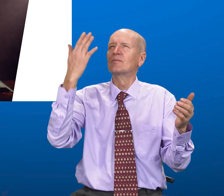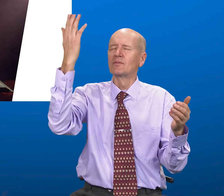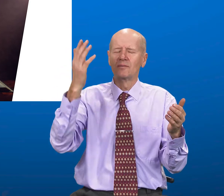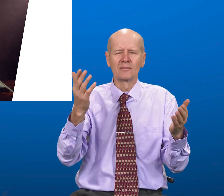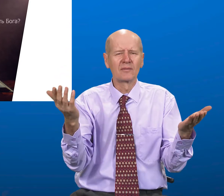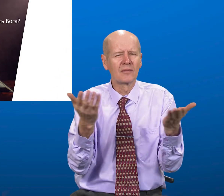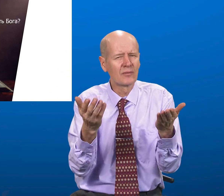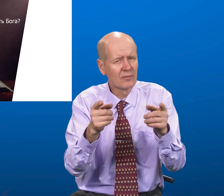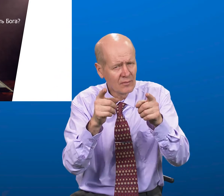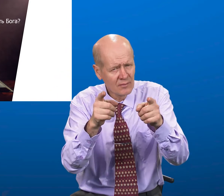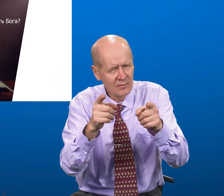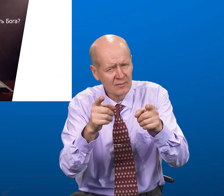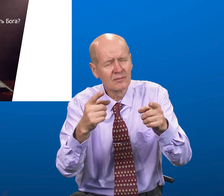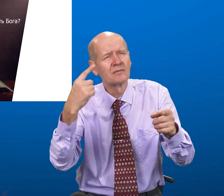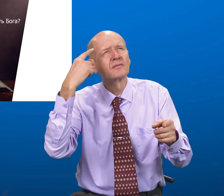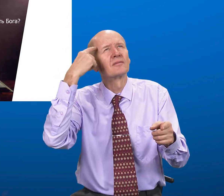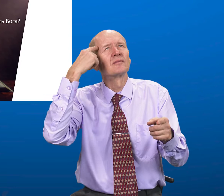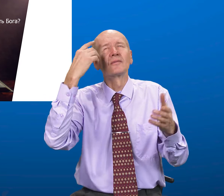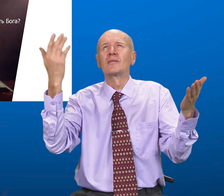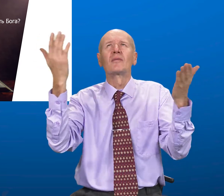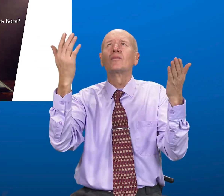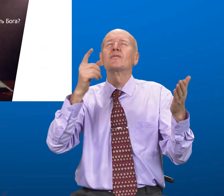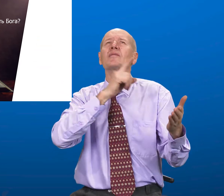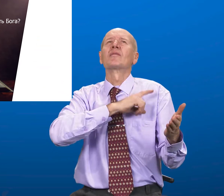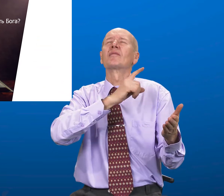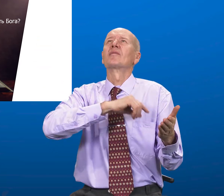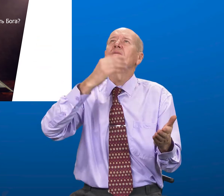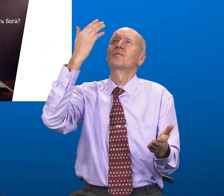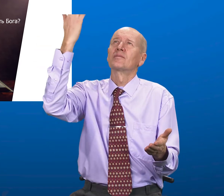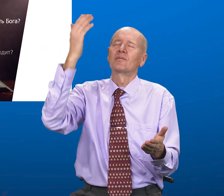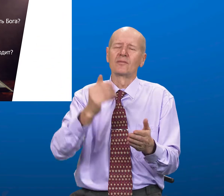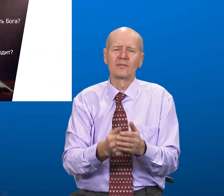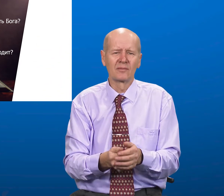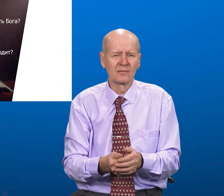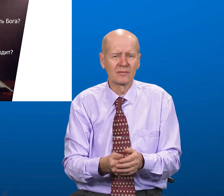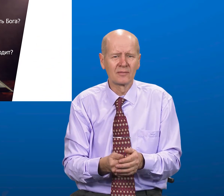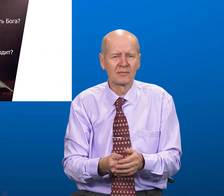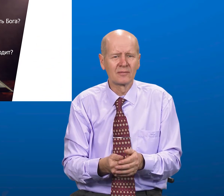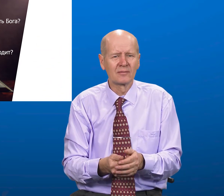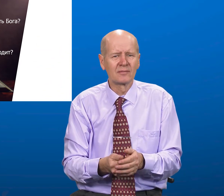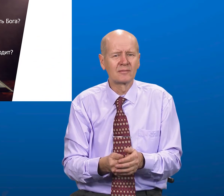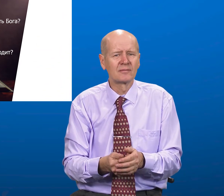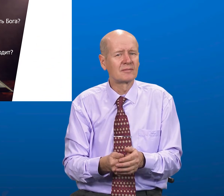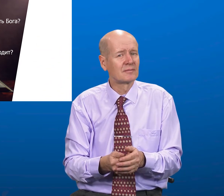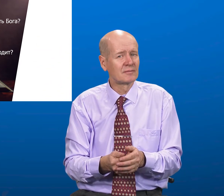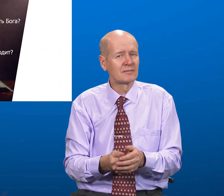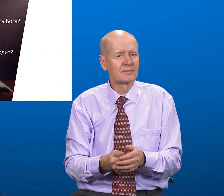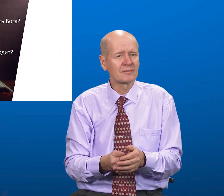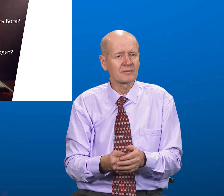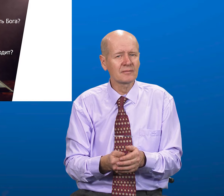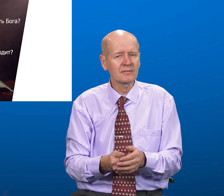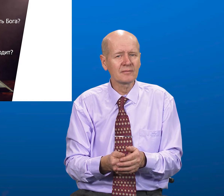открывается Бог? Как и чем мы сегодня пытаемся заменить Бога? Ответьте на этот вопрос применительно к своей